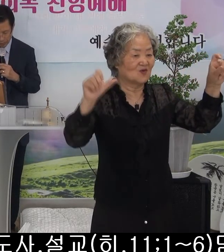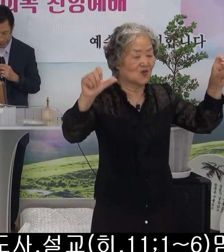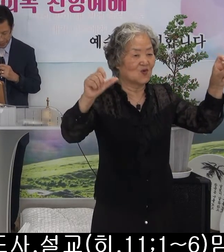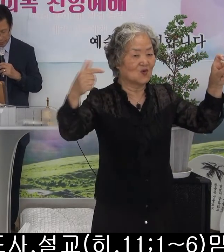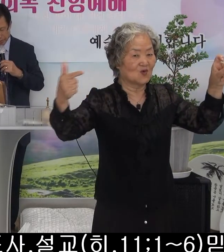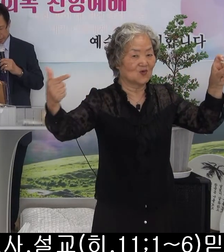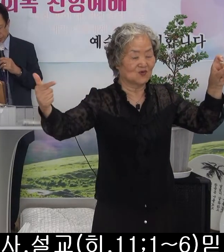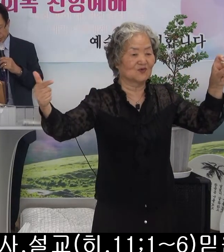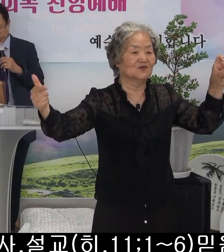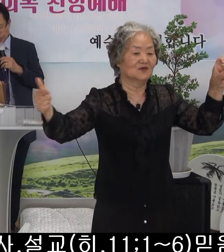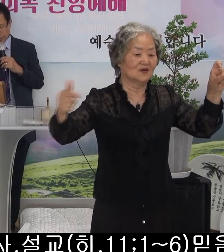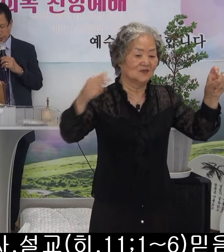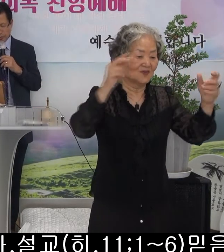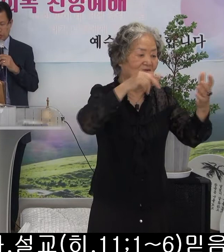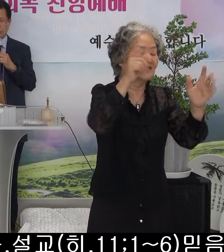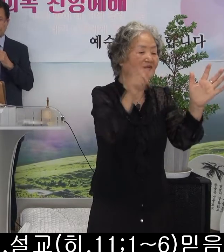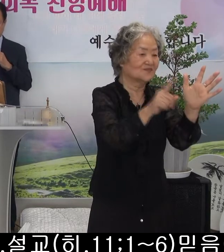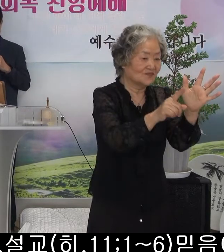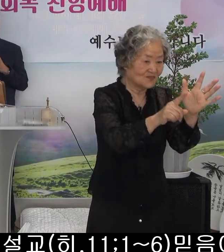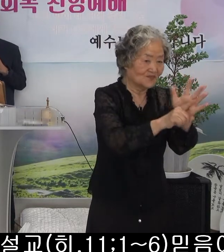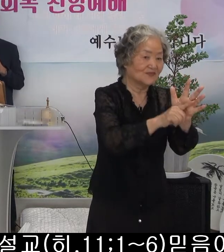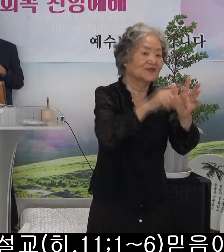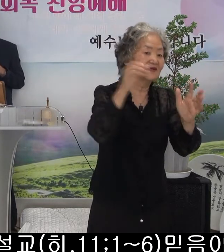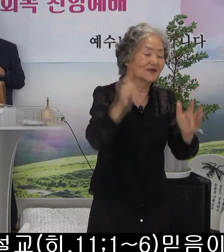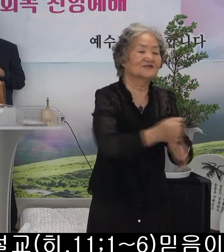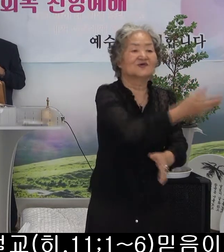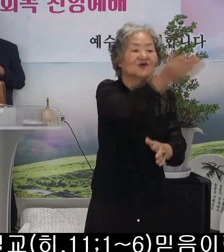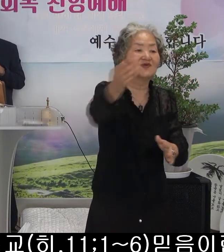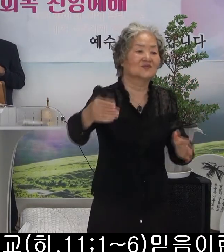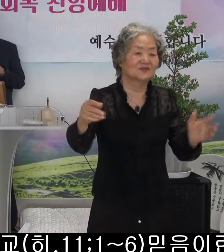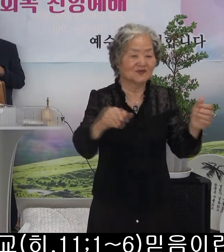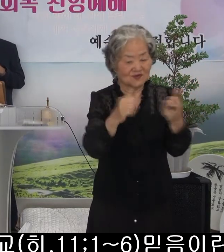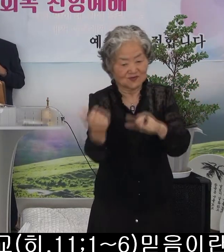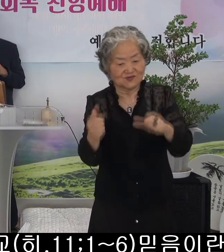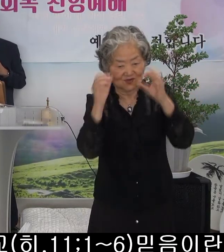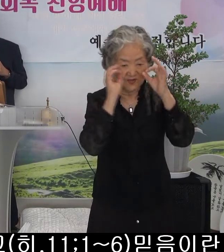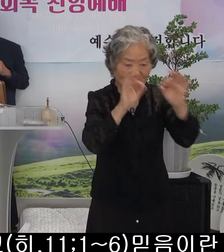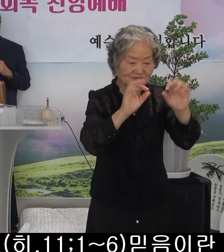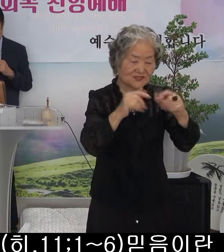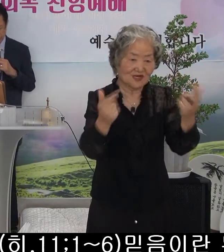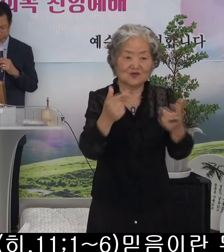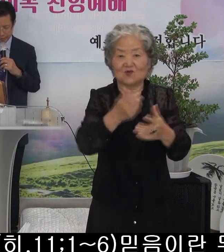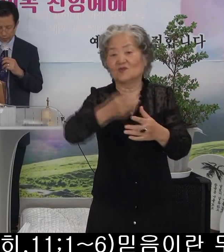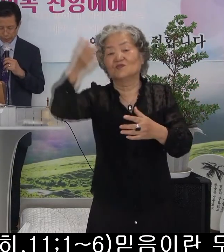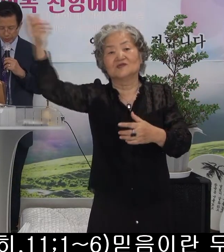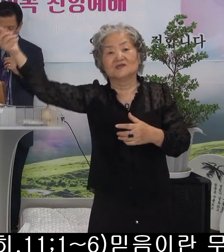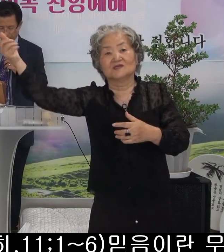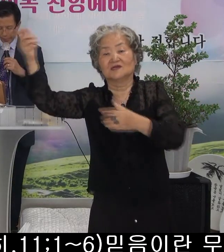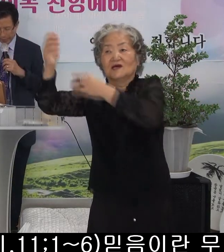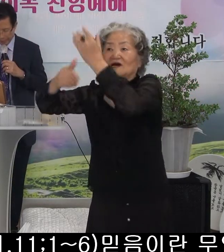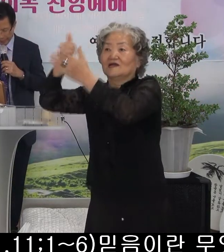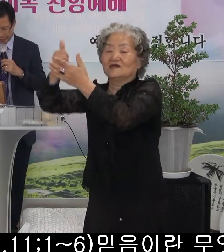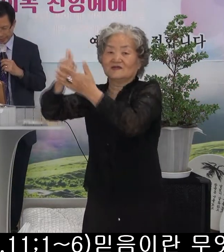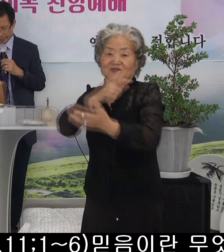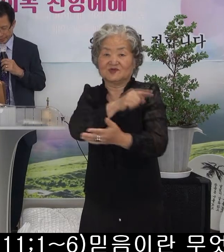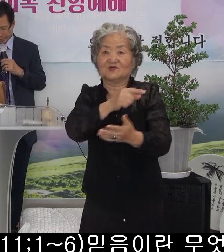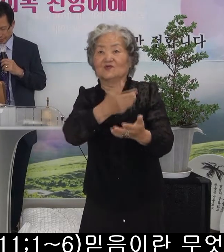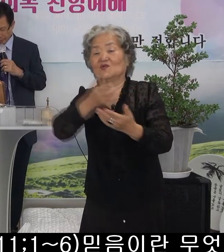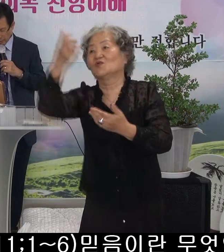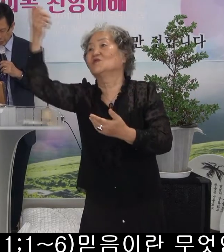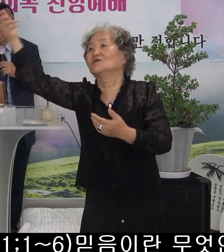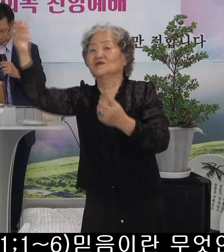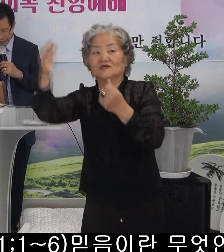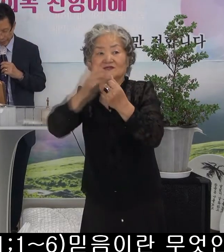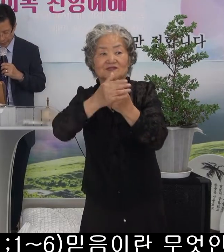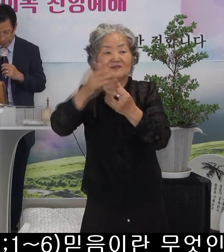다시 공독합니다. 믿음으로 해놓은 죽음을 보지 아니하고 옮겼습니다. 하나님의 저를 계심으로 다시 보지 아니하니라.